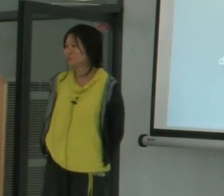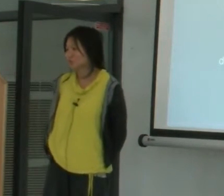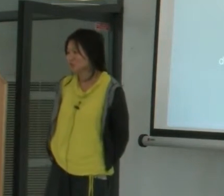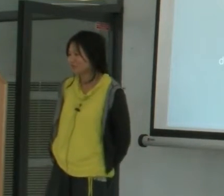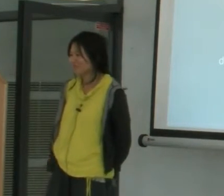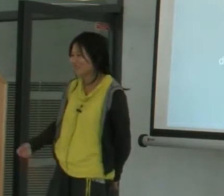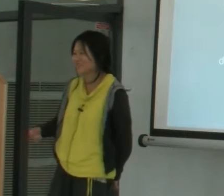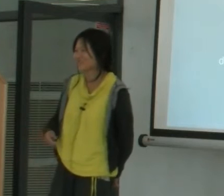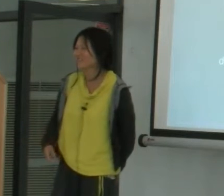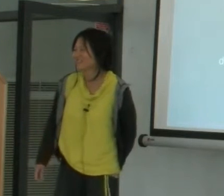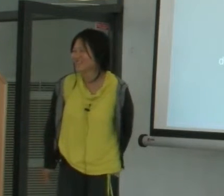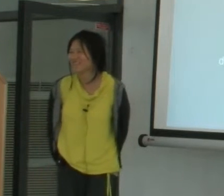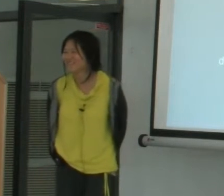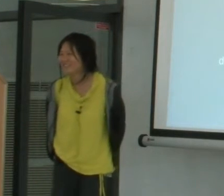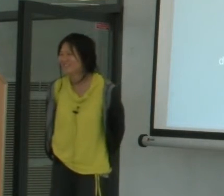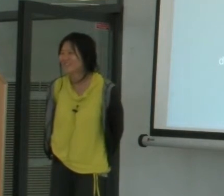Bonjour.